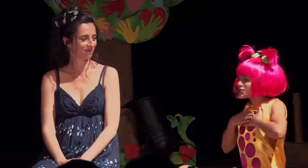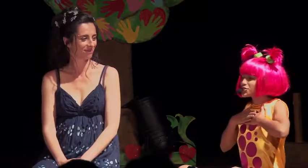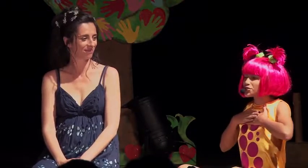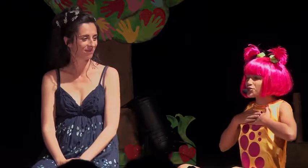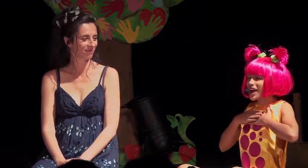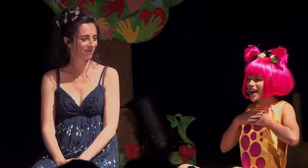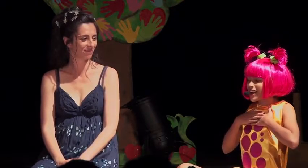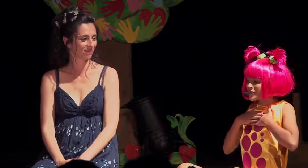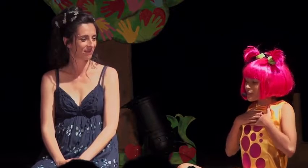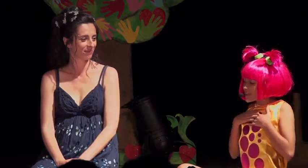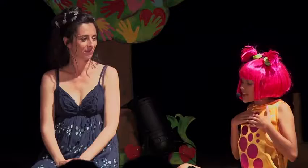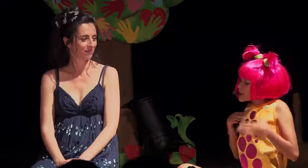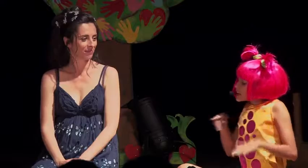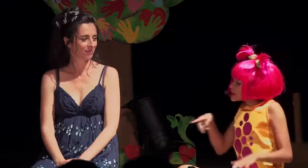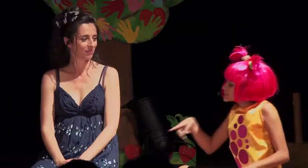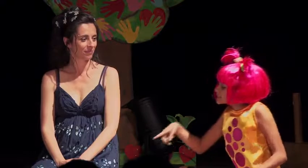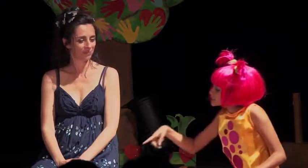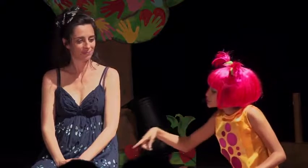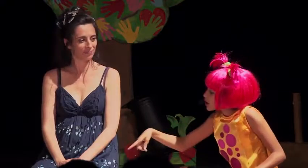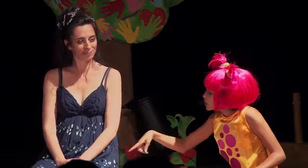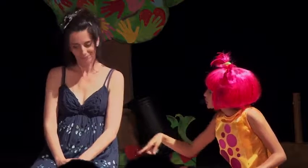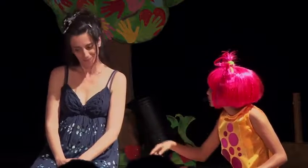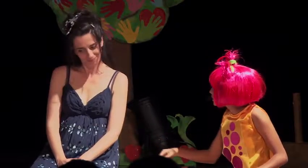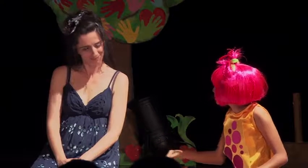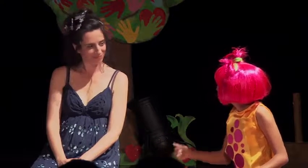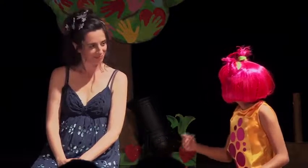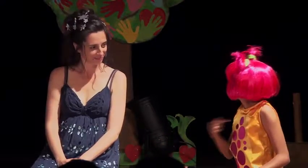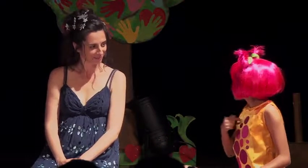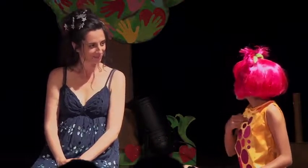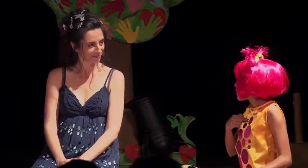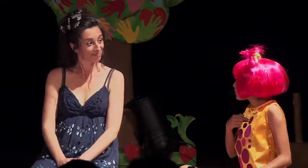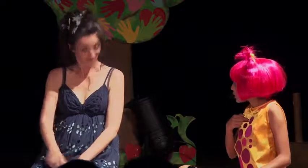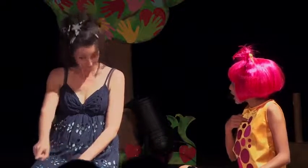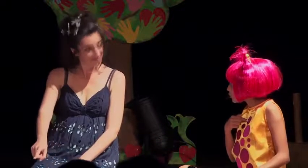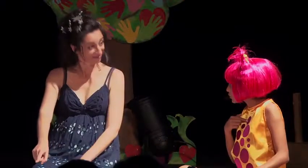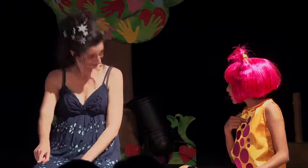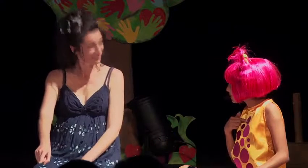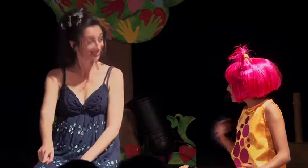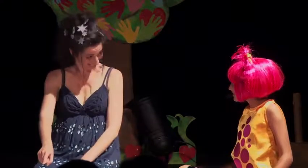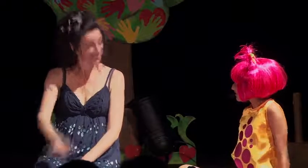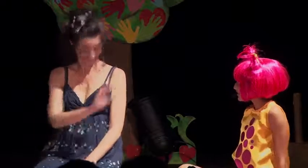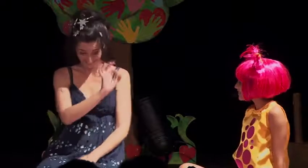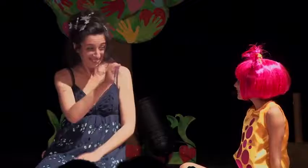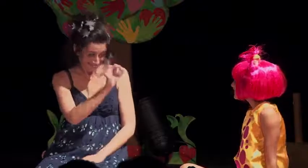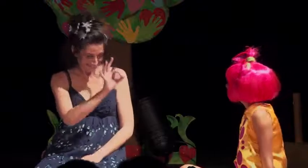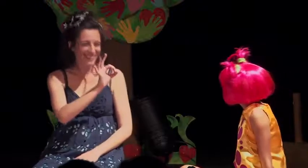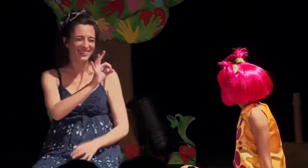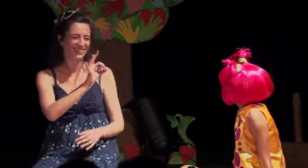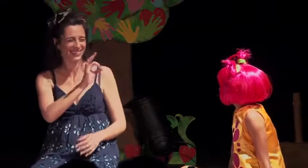Chance tu. Et cette histoire que tu lis, tu veux bien me la raconter? Oh oui, je